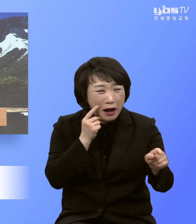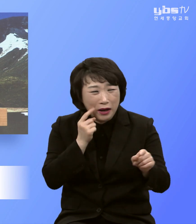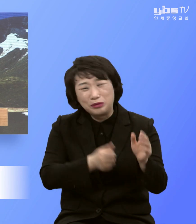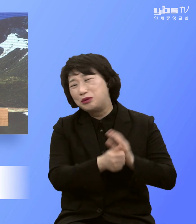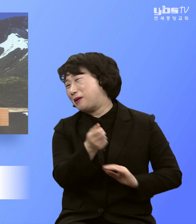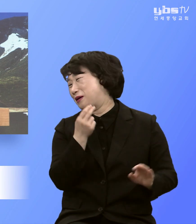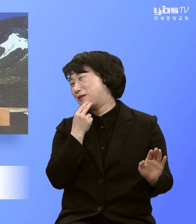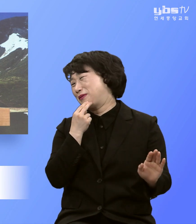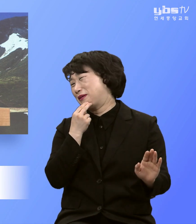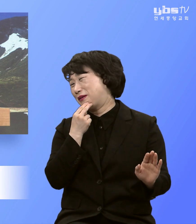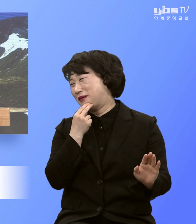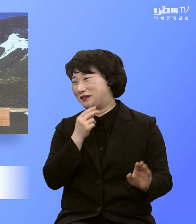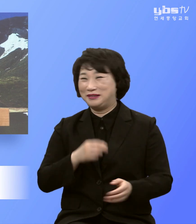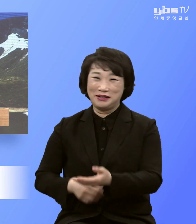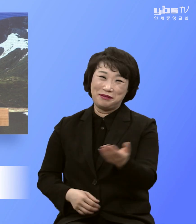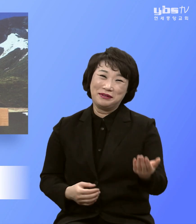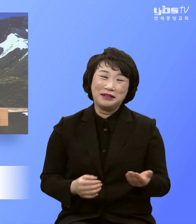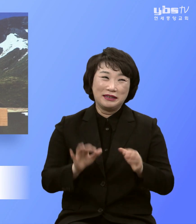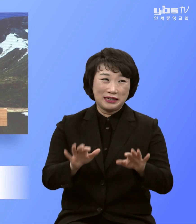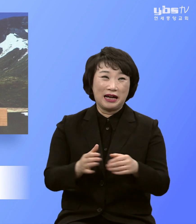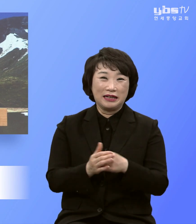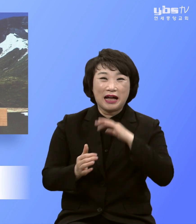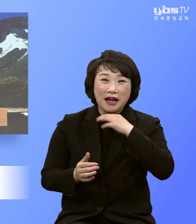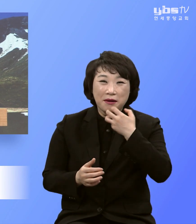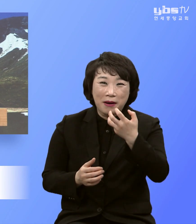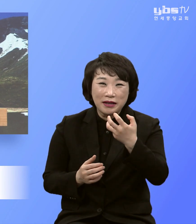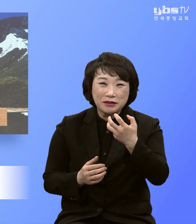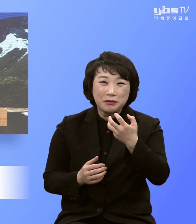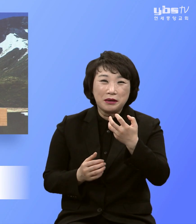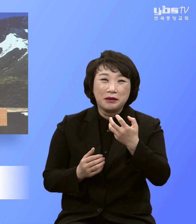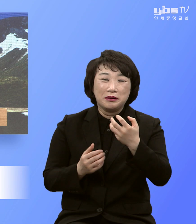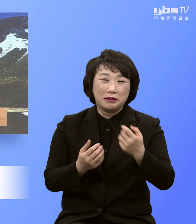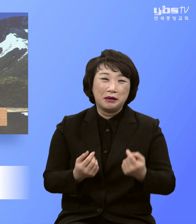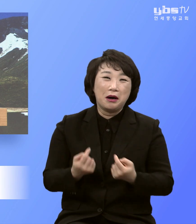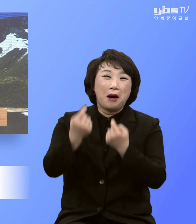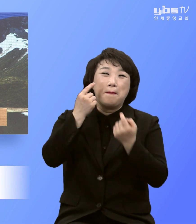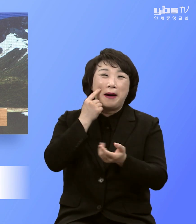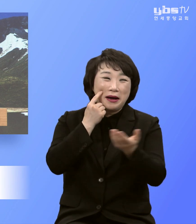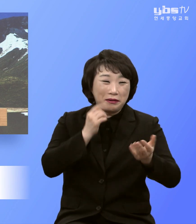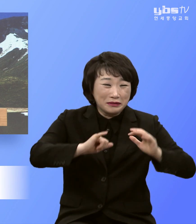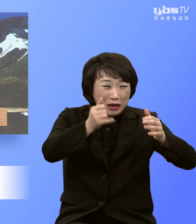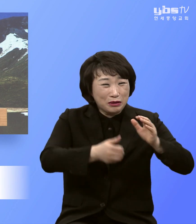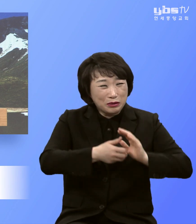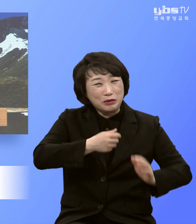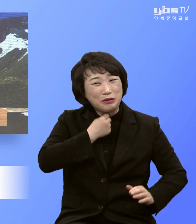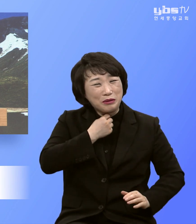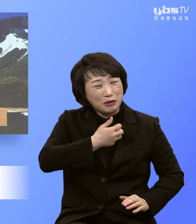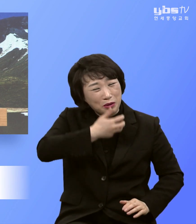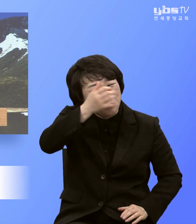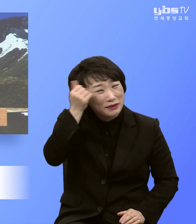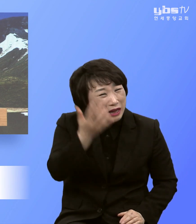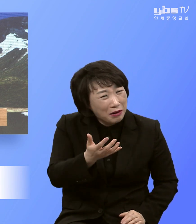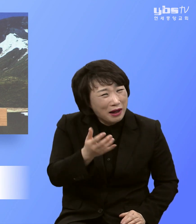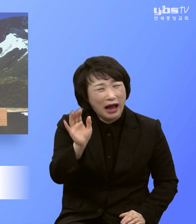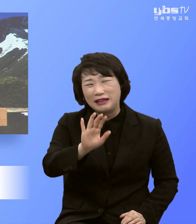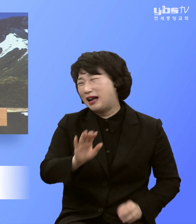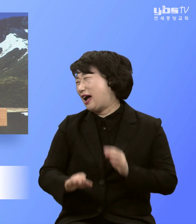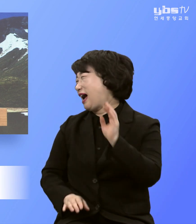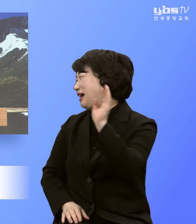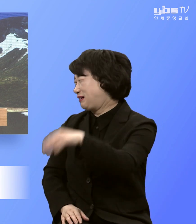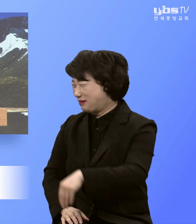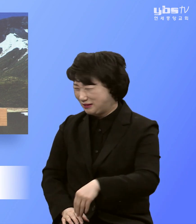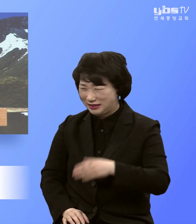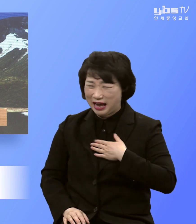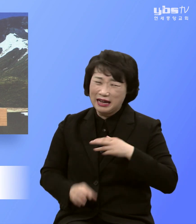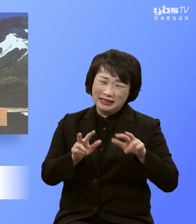것입니다. 여러분이 나이가 80만 먹어봐. 세상에 소망이 있다는 꿈이 있는가? 다 아이고